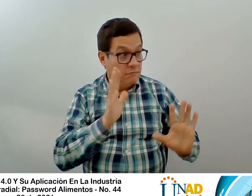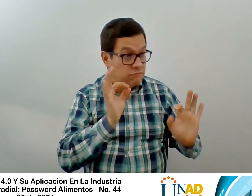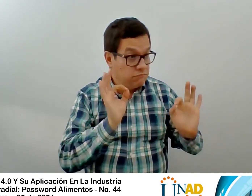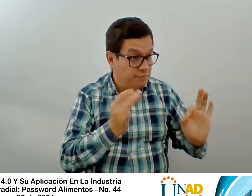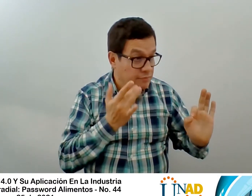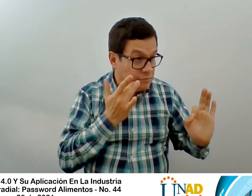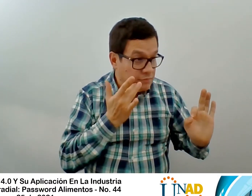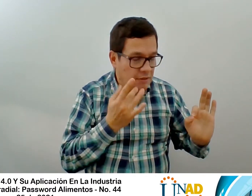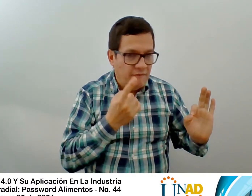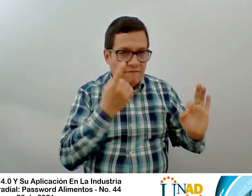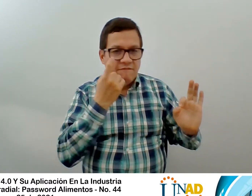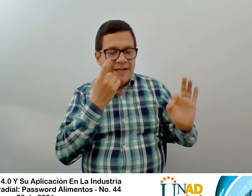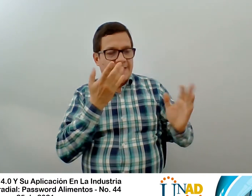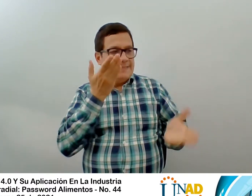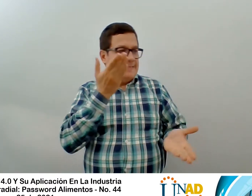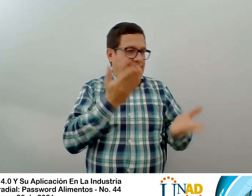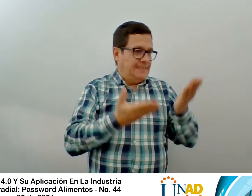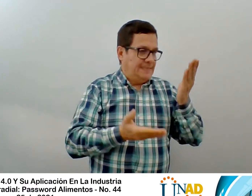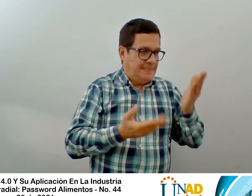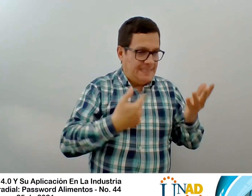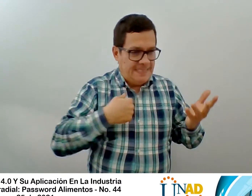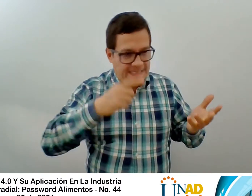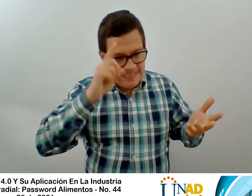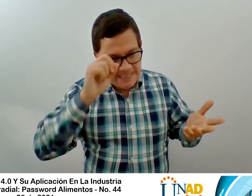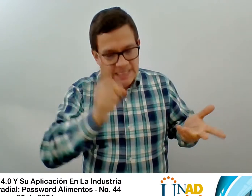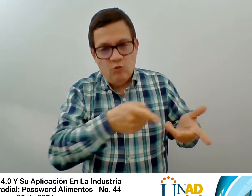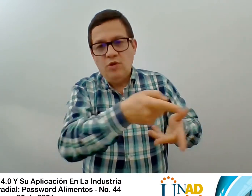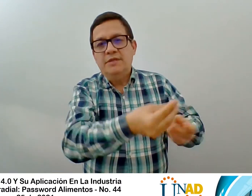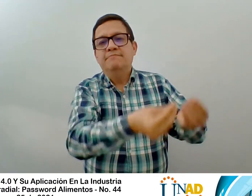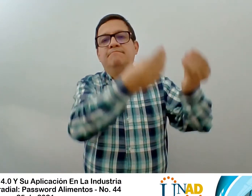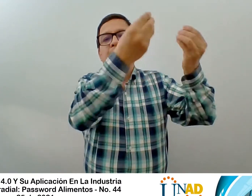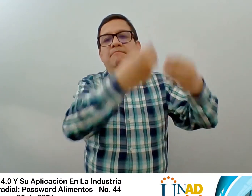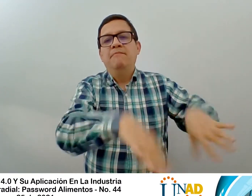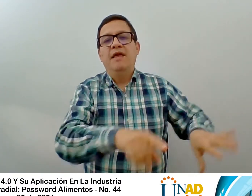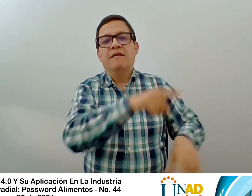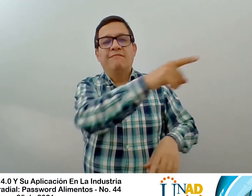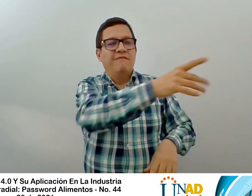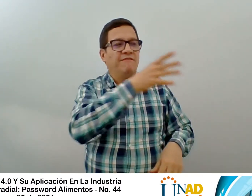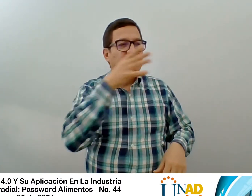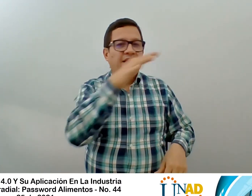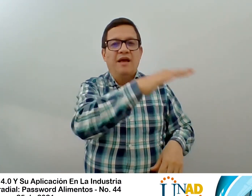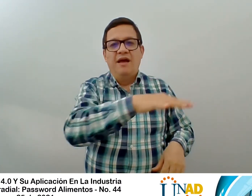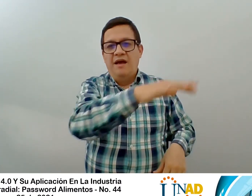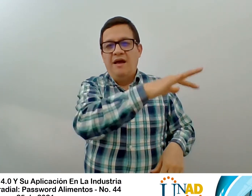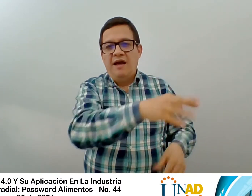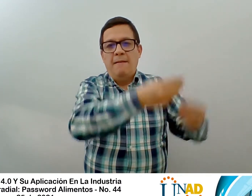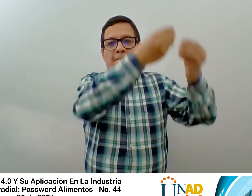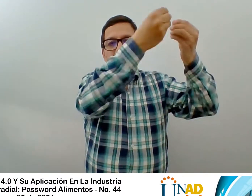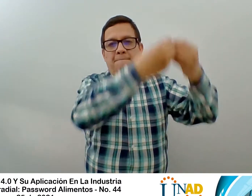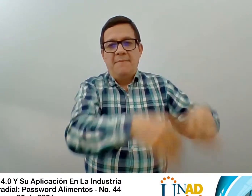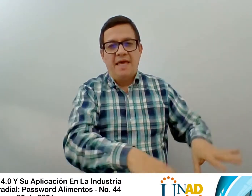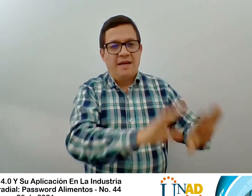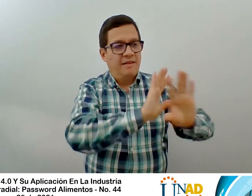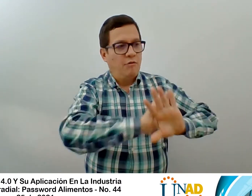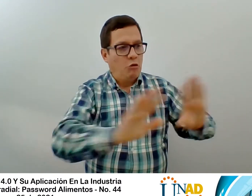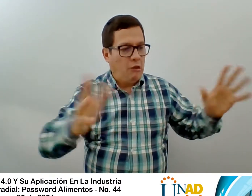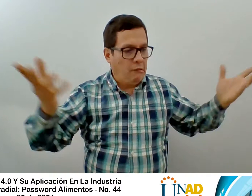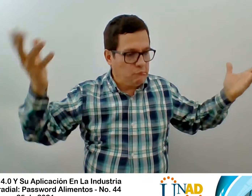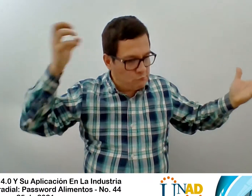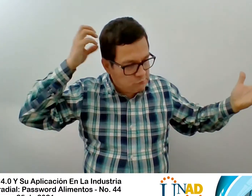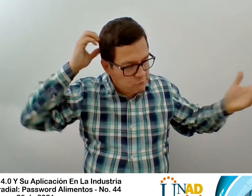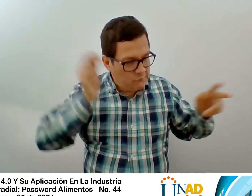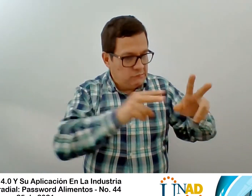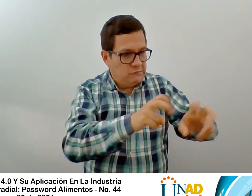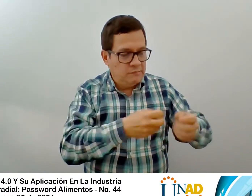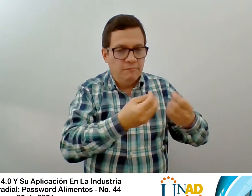en gran parte de los países que se distinguen por este tipo de alimentos se pierde la materia prima